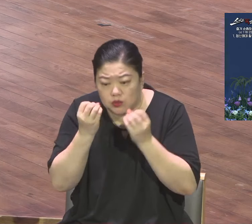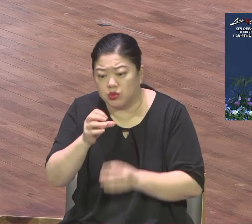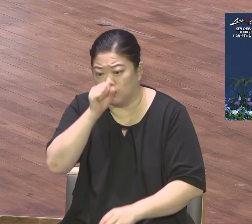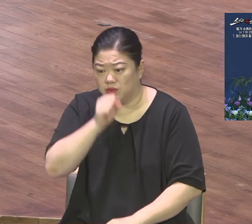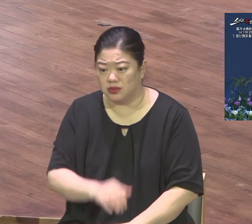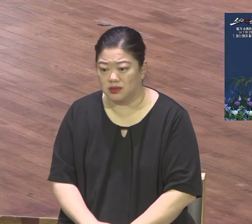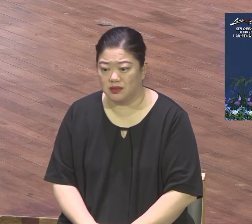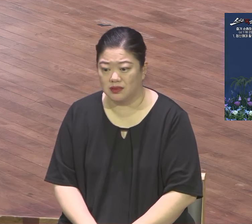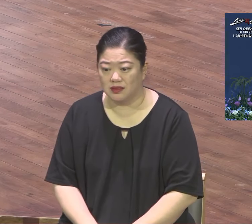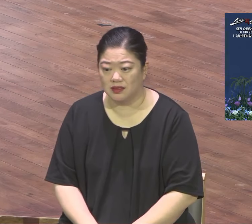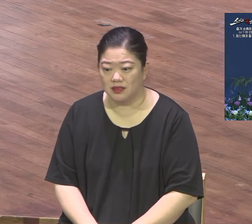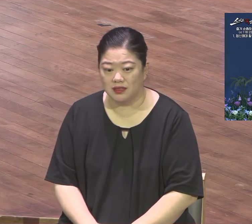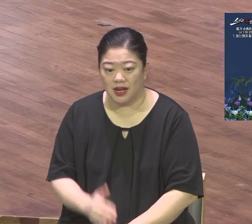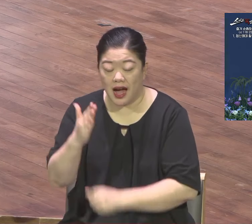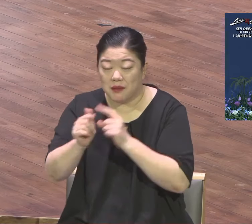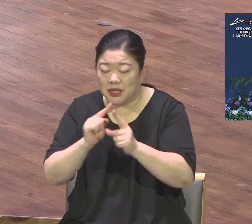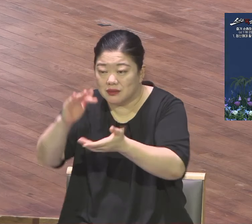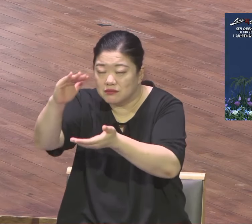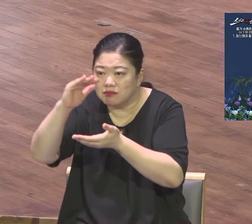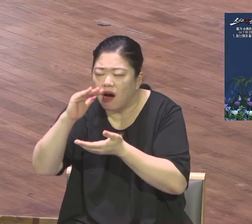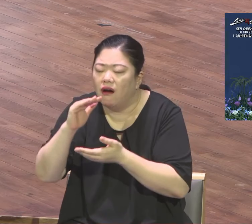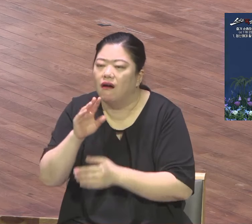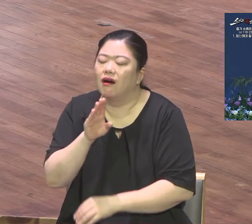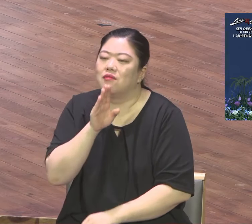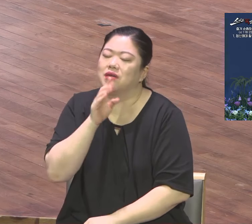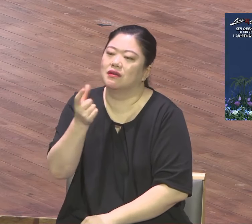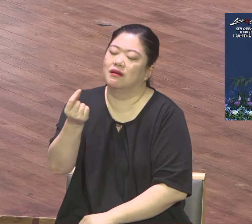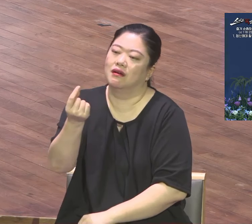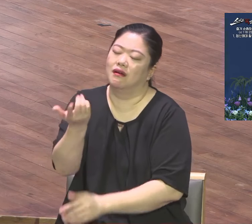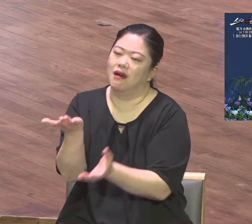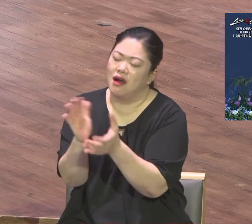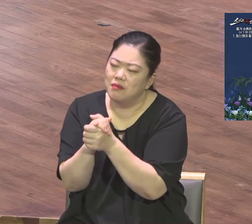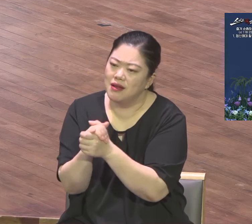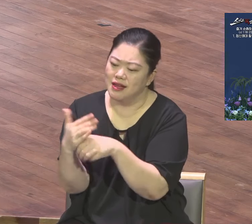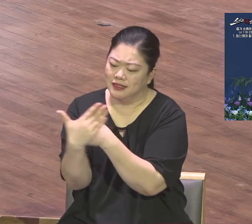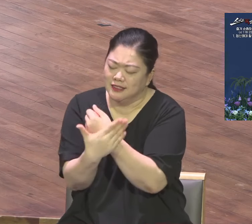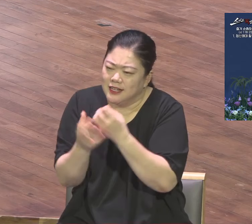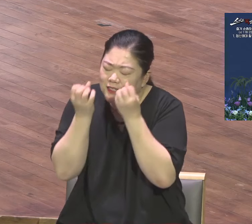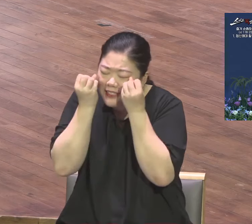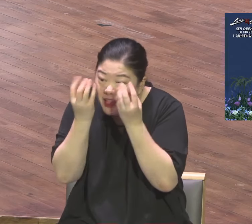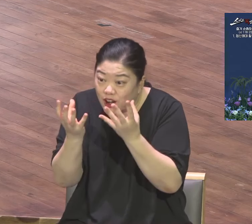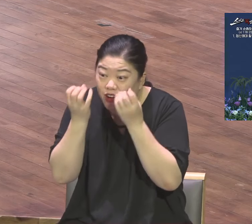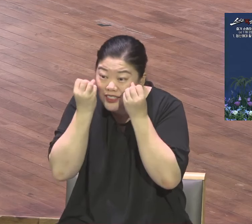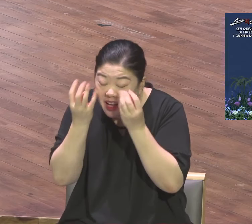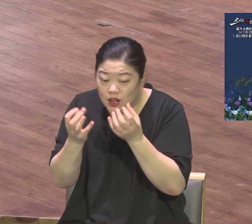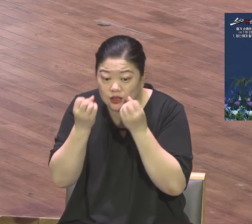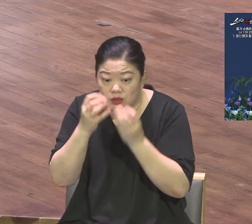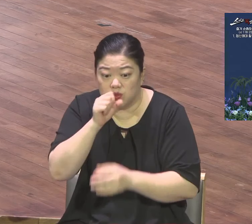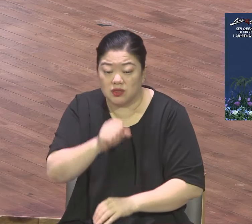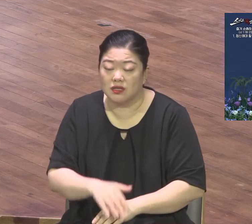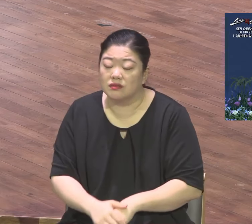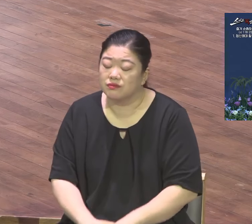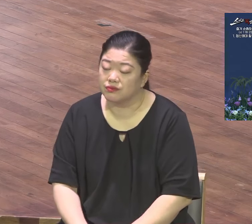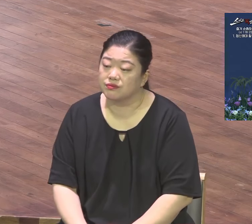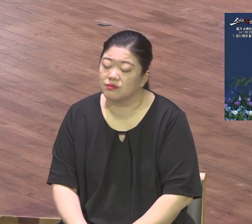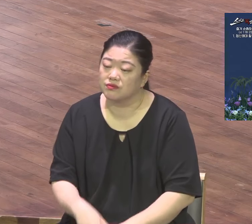처음 설교 듣는 것처럼. 처음 예배 드린 것처럼. 응? 감각이 없어,